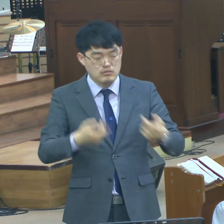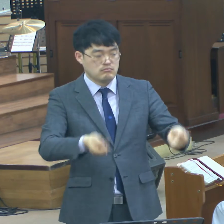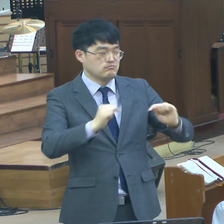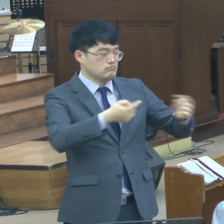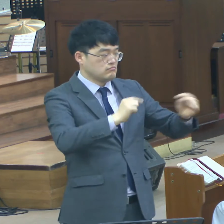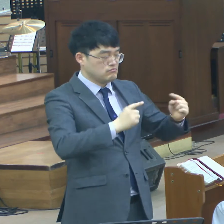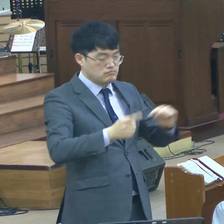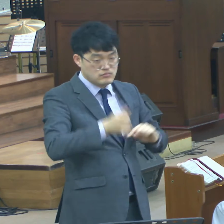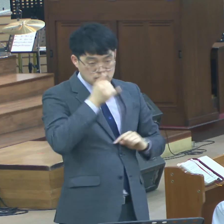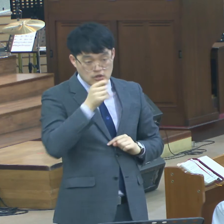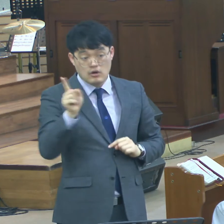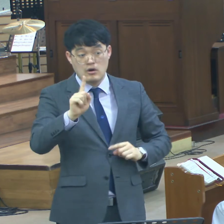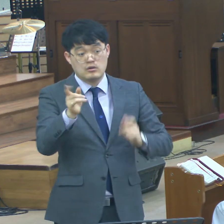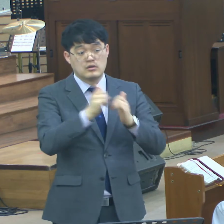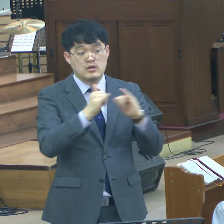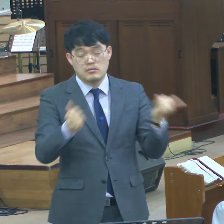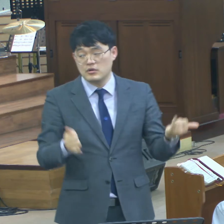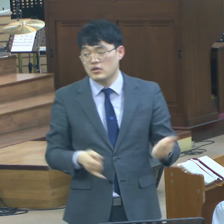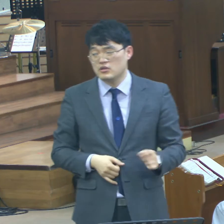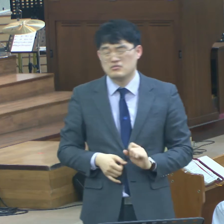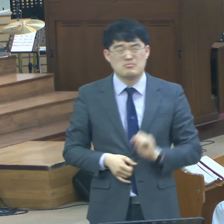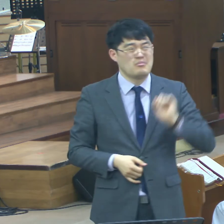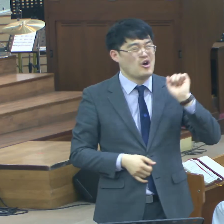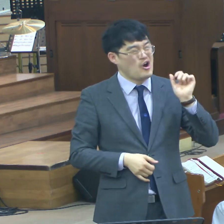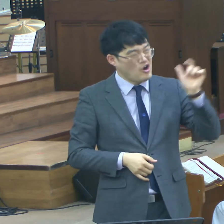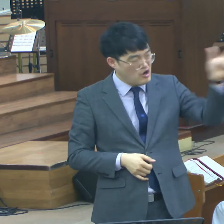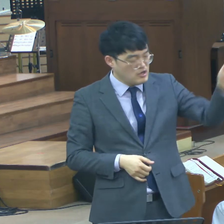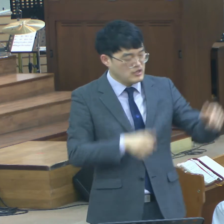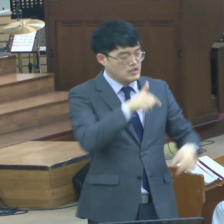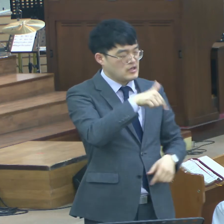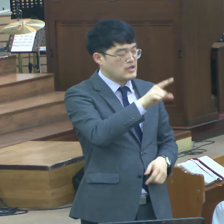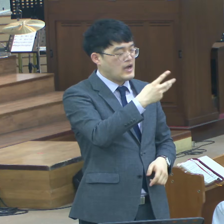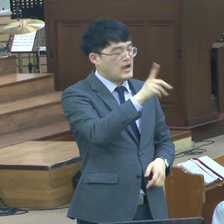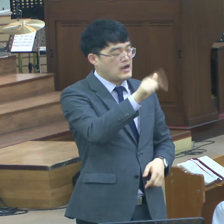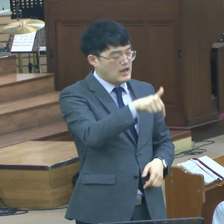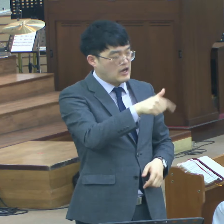그런데 어떤 분은 저 가락동에서 오세요.